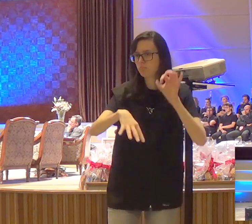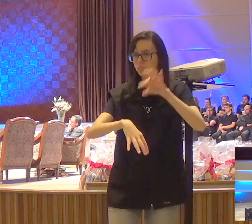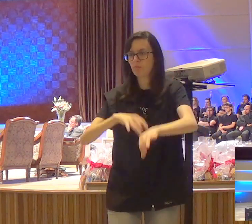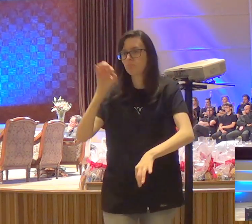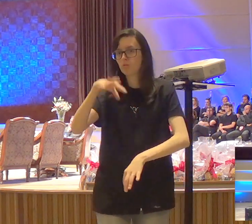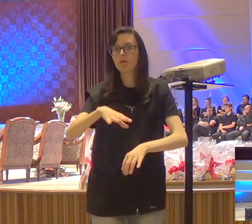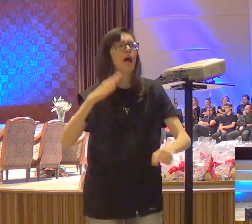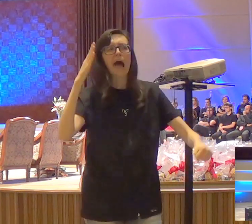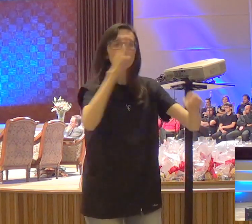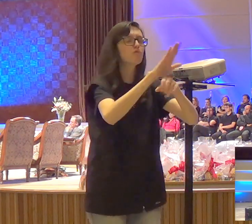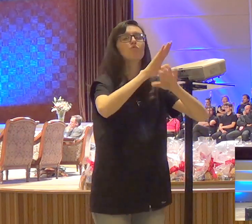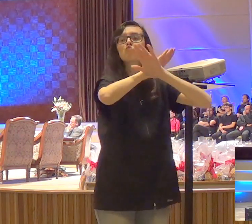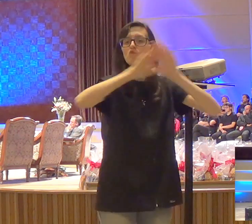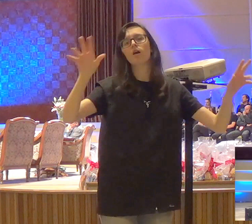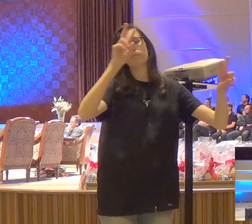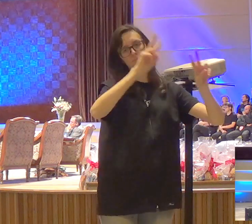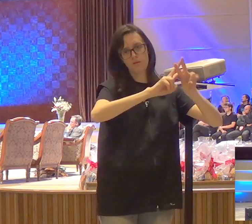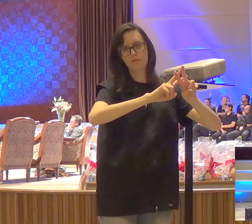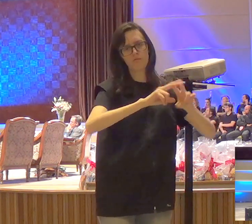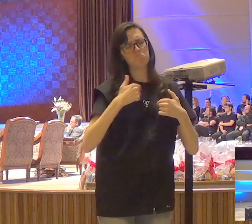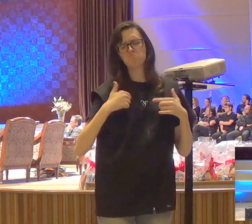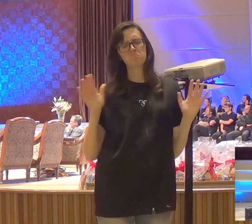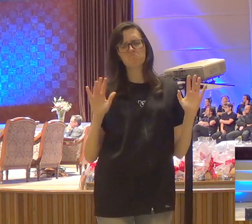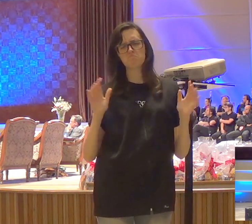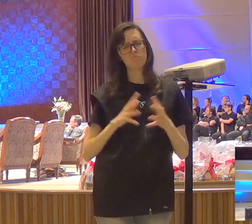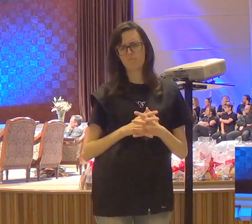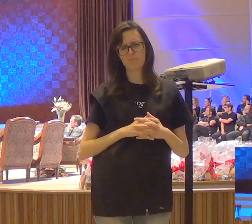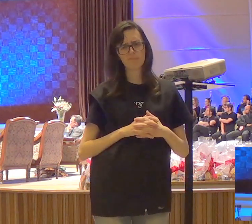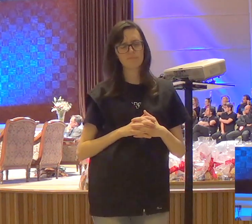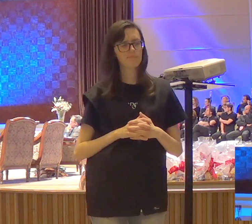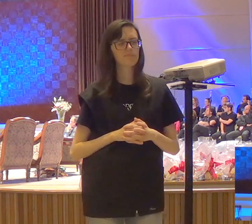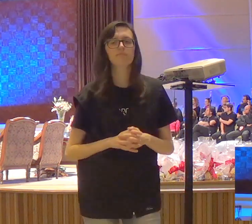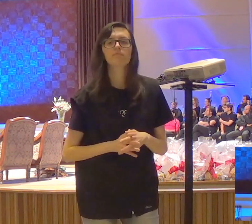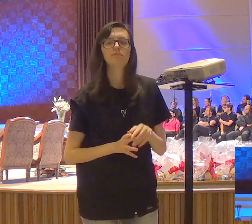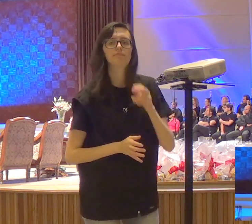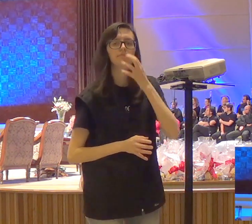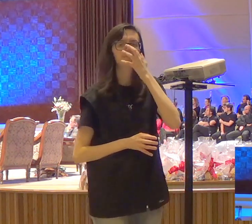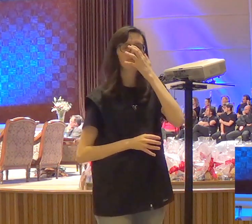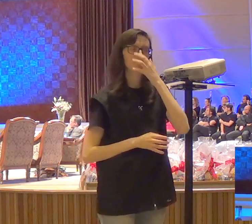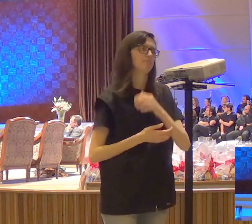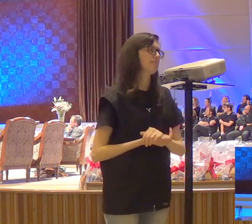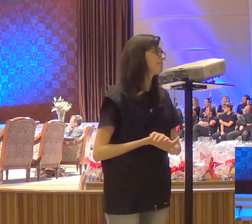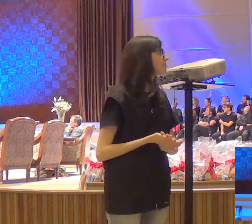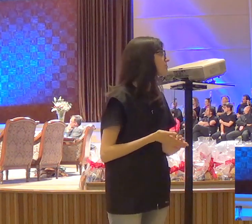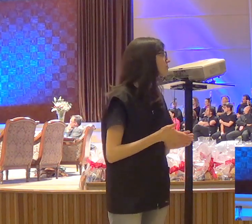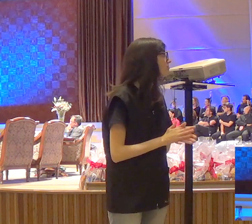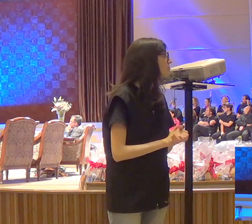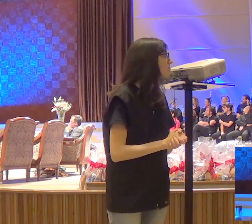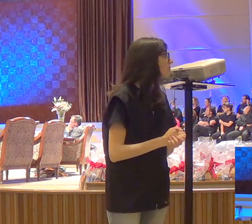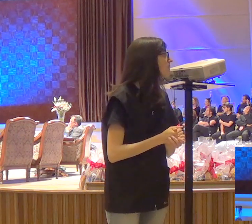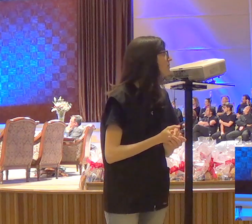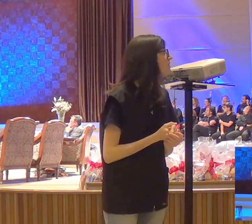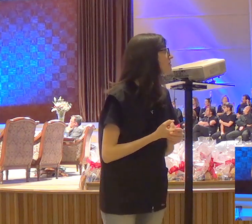para o sistema carcerário. Next slide, please. Próximo slide. So what I want to show you here are some options